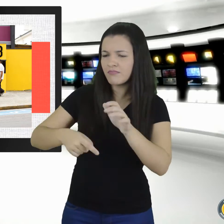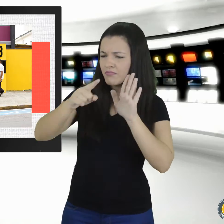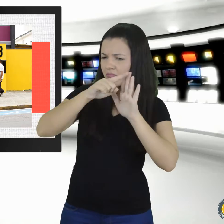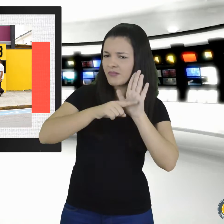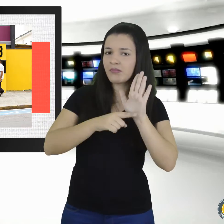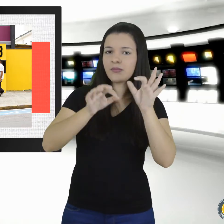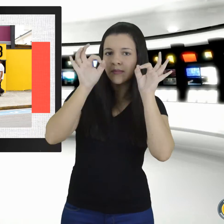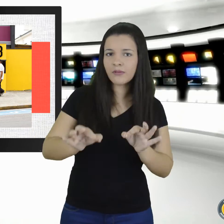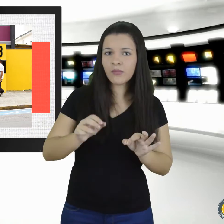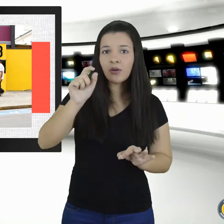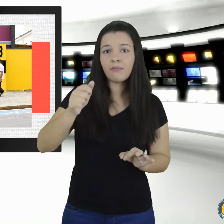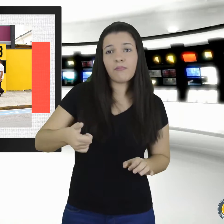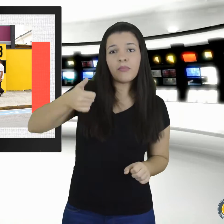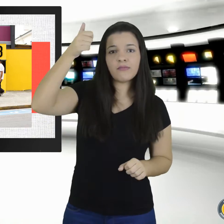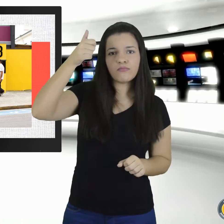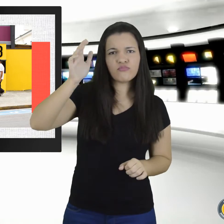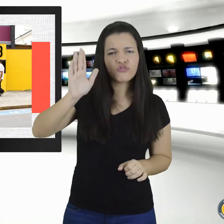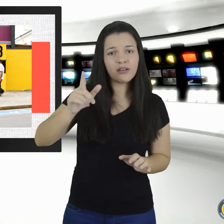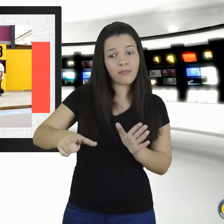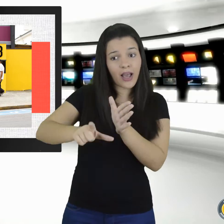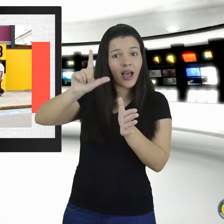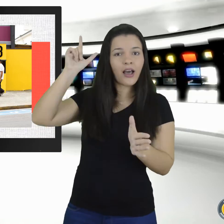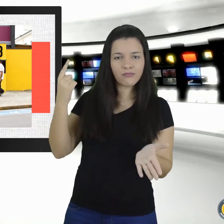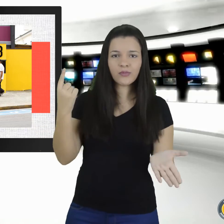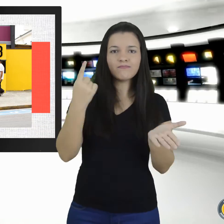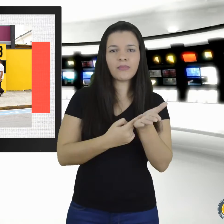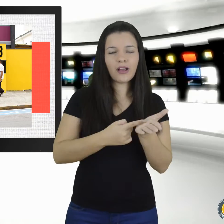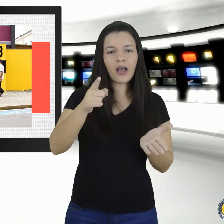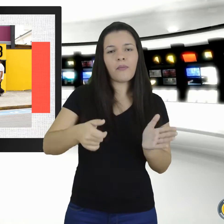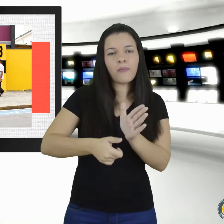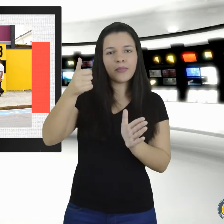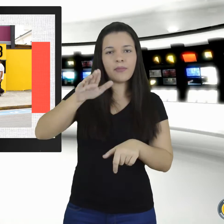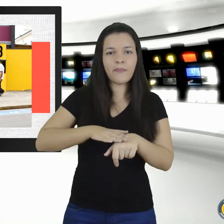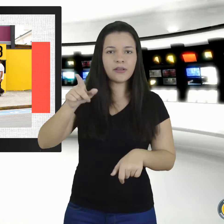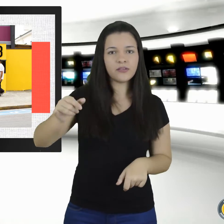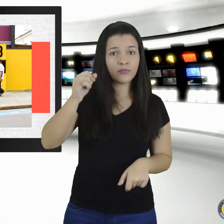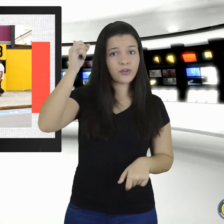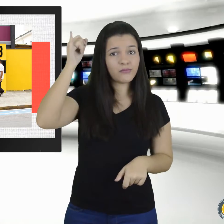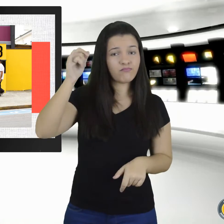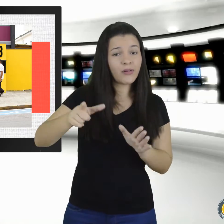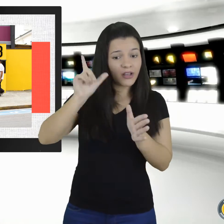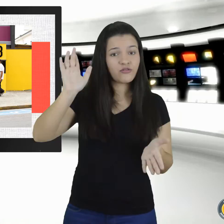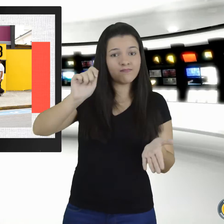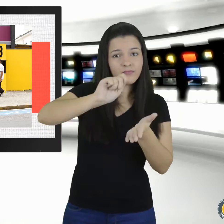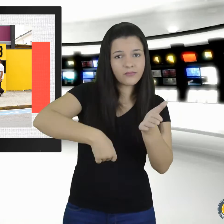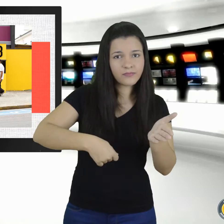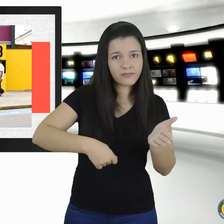cronogramas e sempre priorizamos aquilo que já havia sido acordado para entregar os contratos.